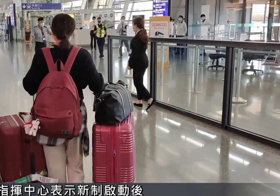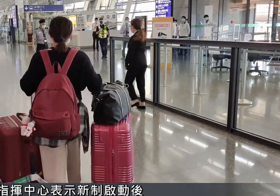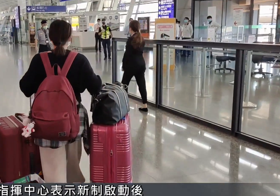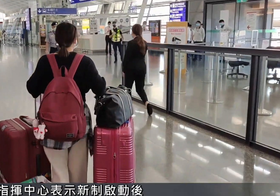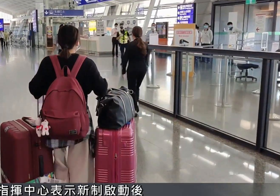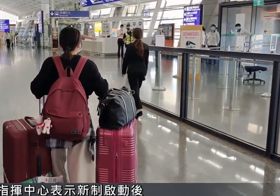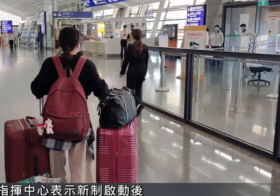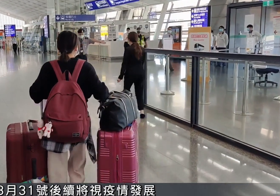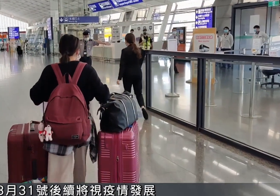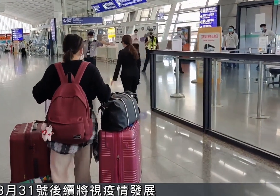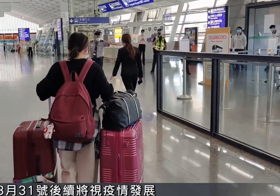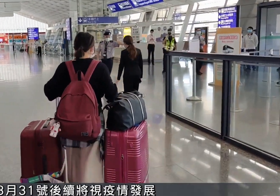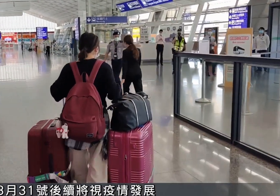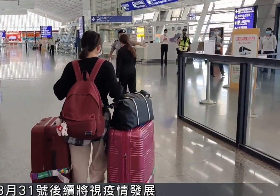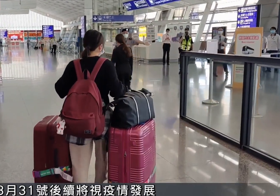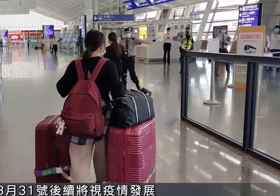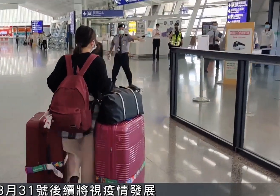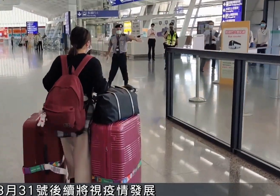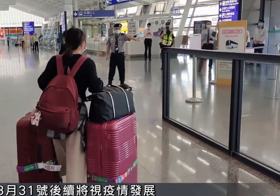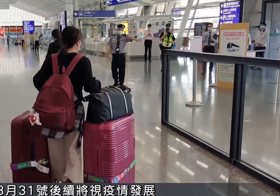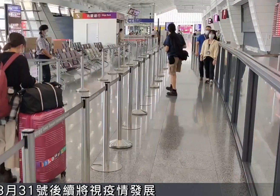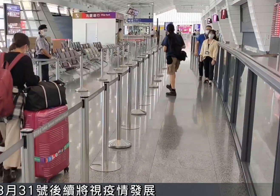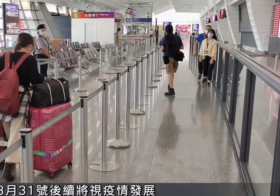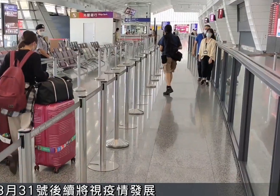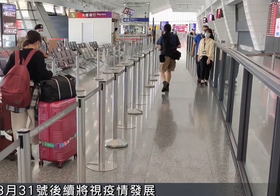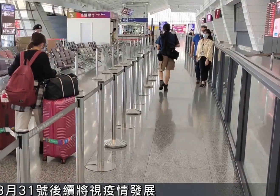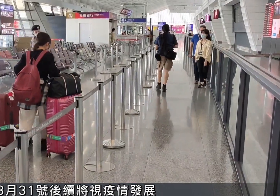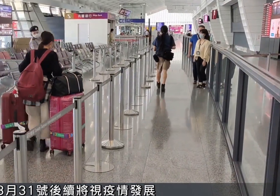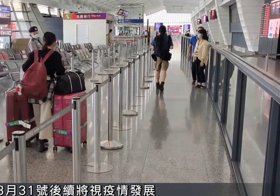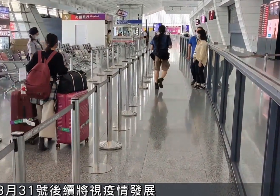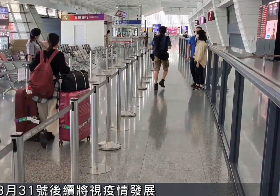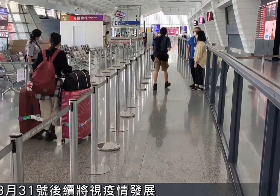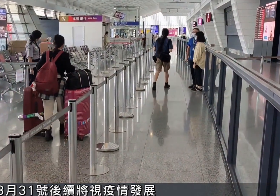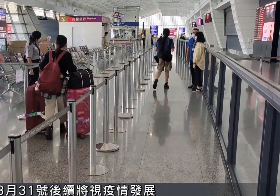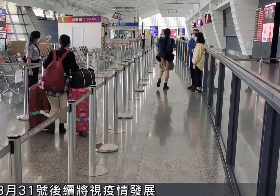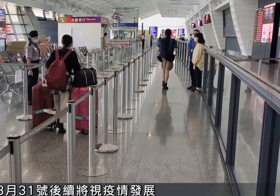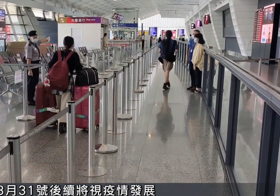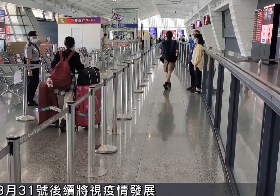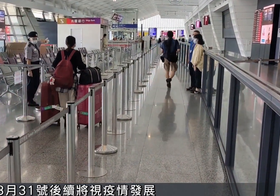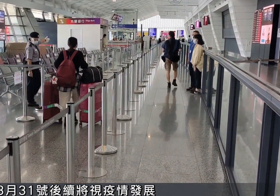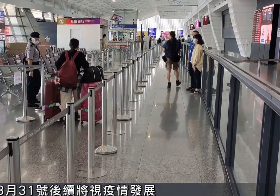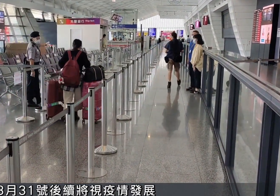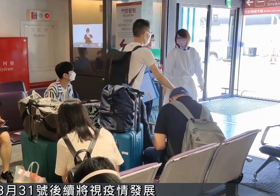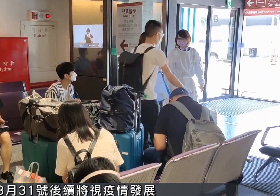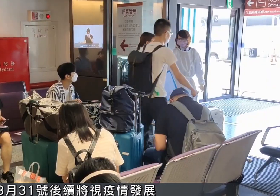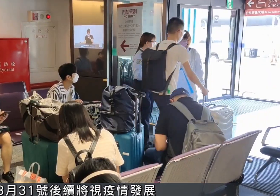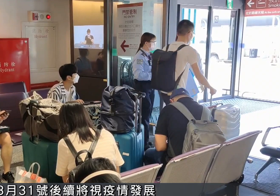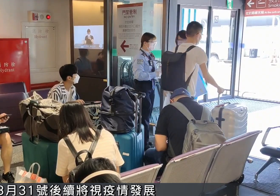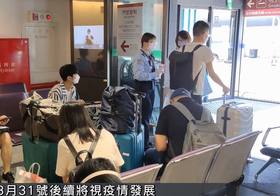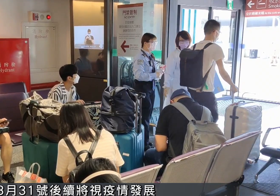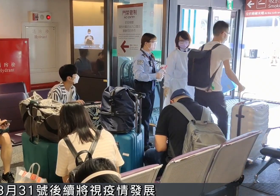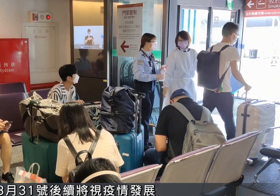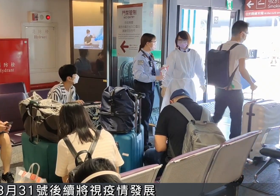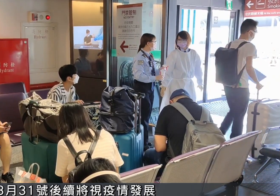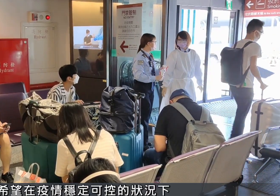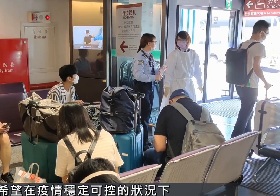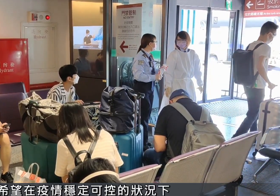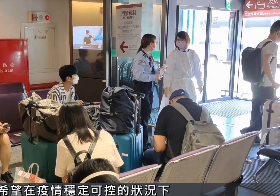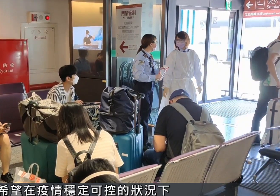讨。3月31号后续将是疫情的发展，看是否能够再继续放宽相关措施。希望在疫情稳